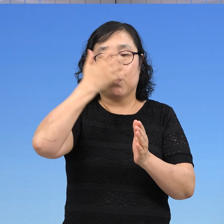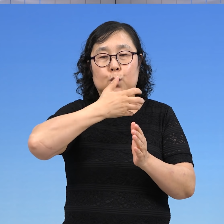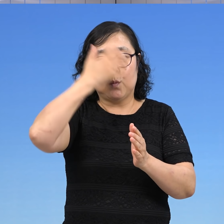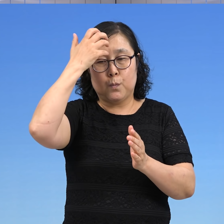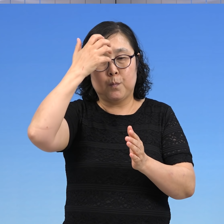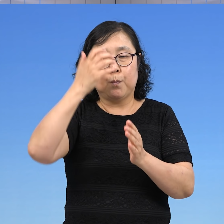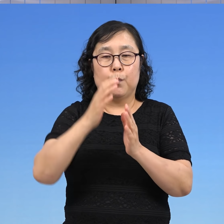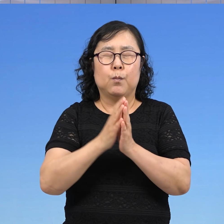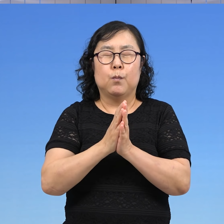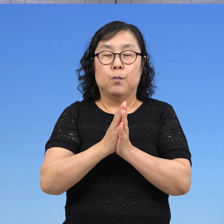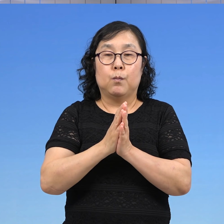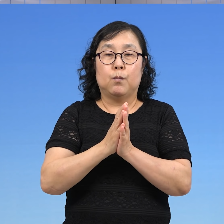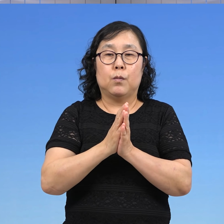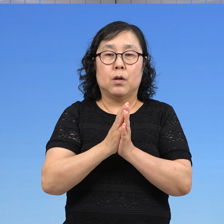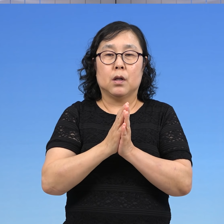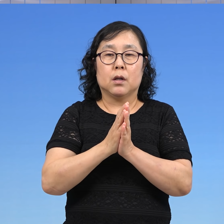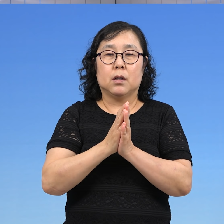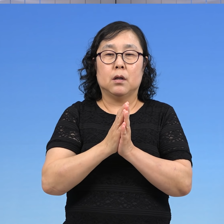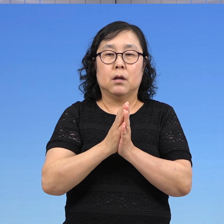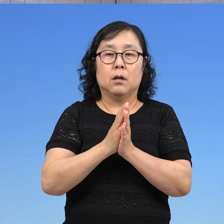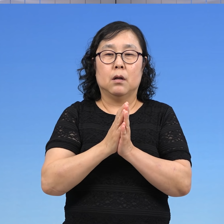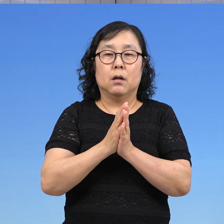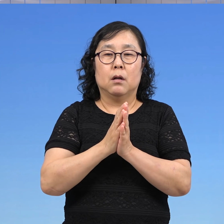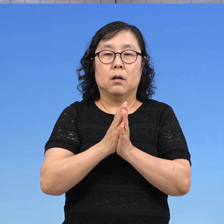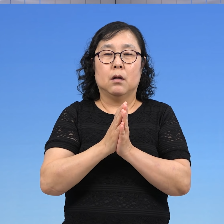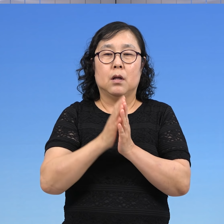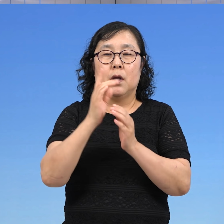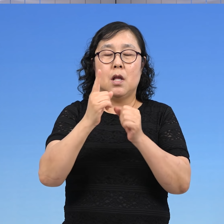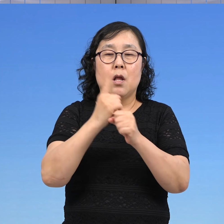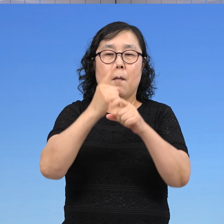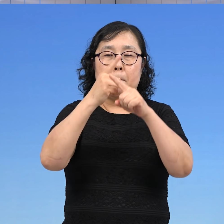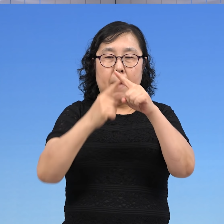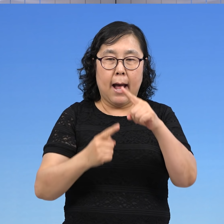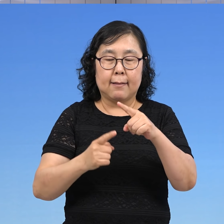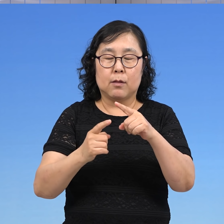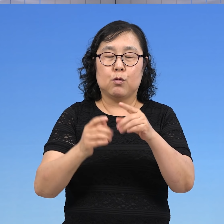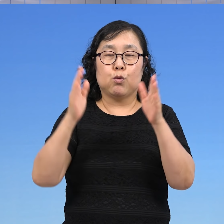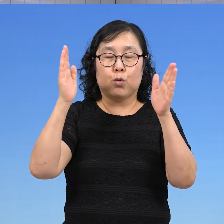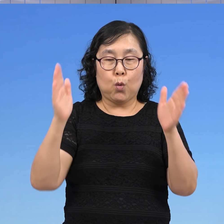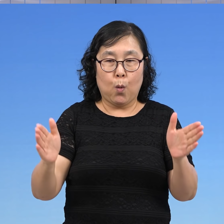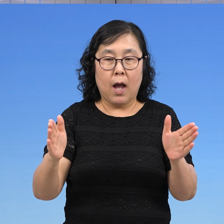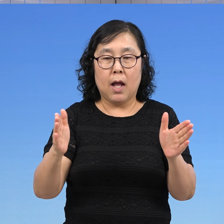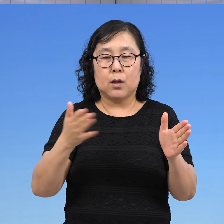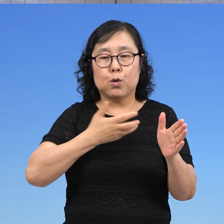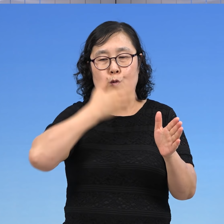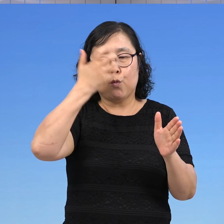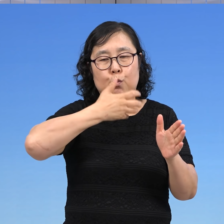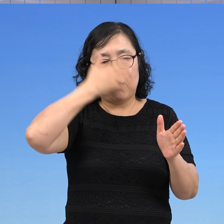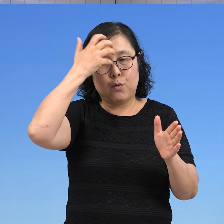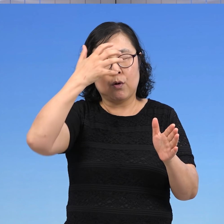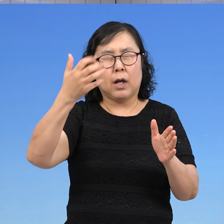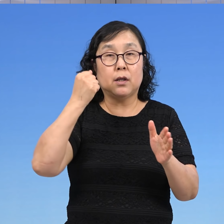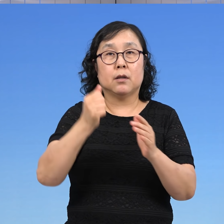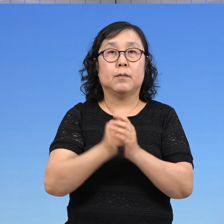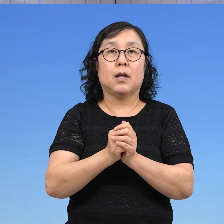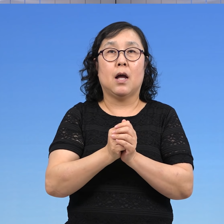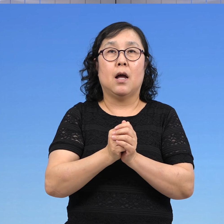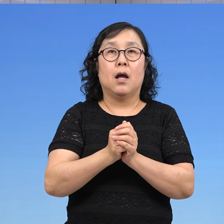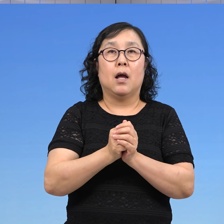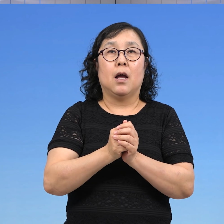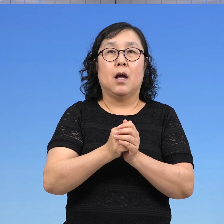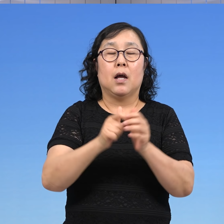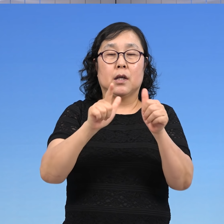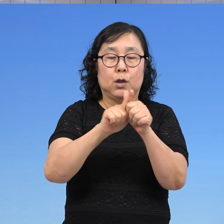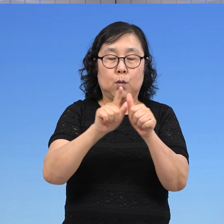니가 꿈을 남으면 그 이전 입니다 그렇게 1년 방 이 꿈을 가지고 하나님을 늙기도 했는데 열매가 나왔습니다